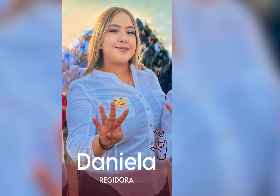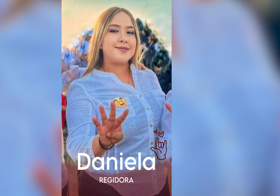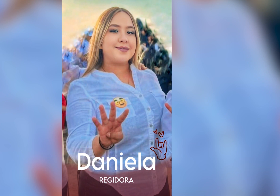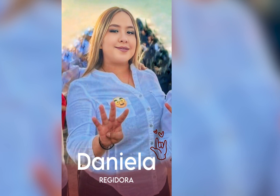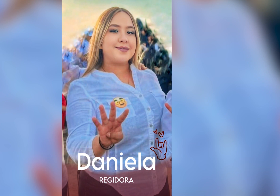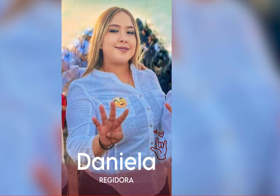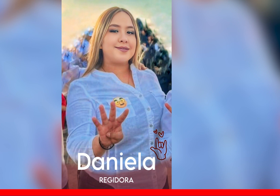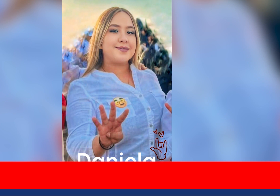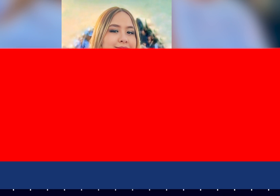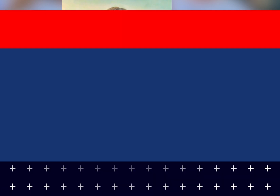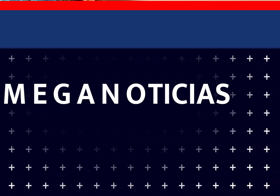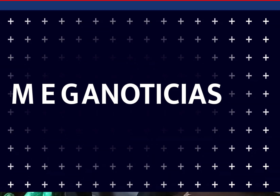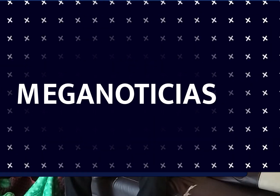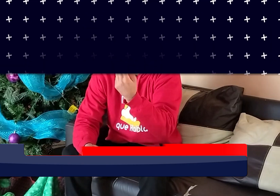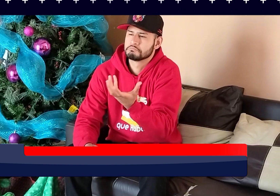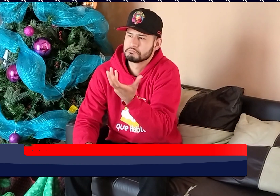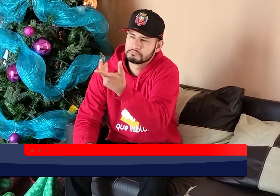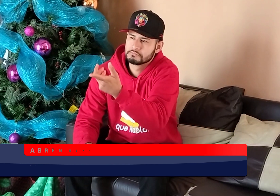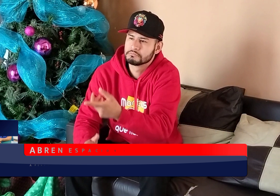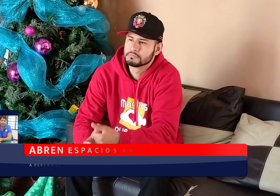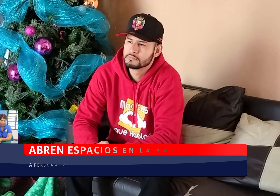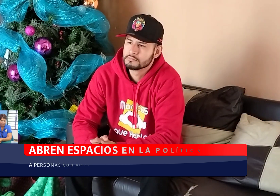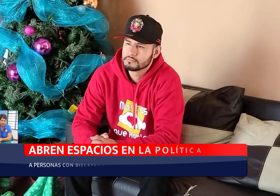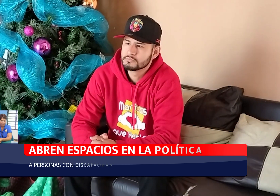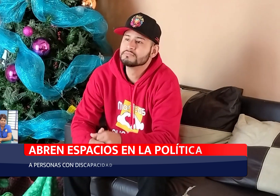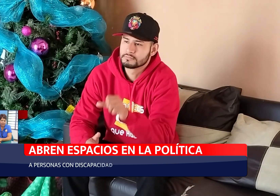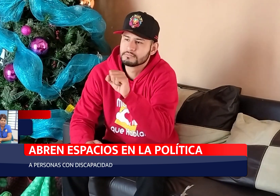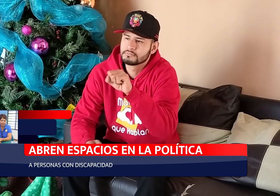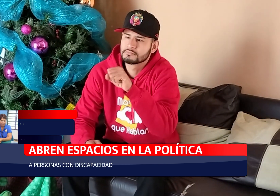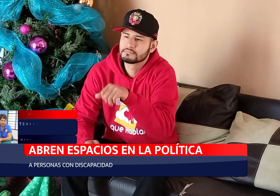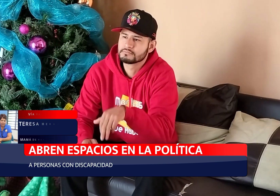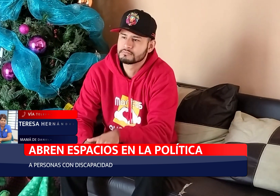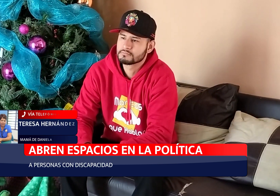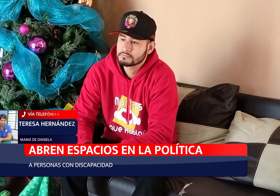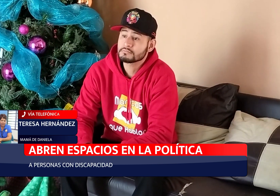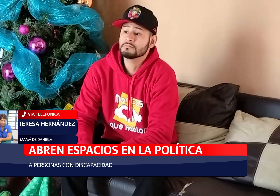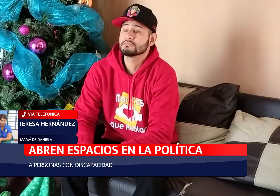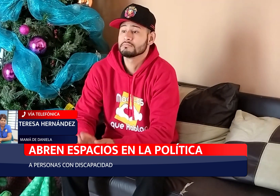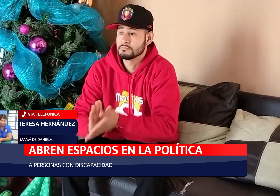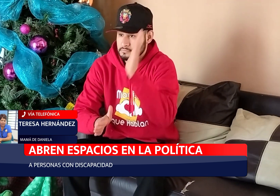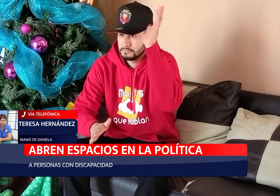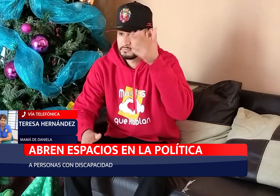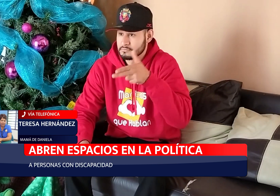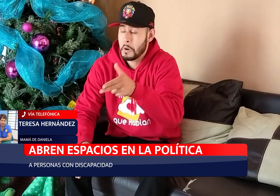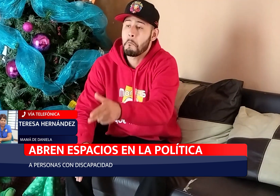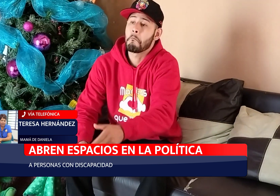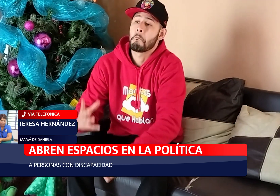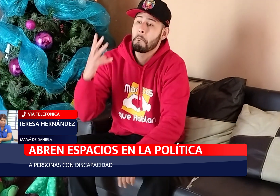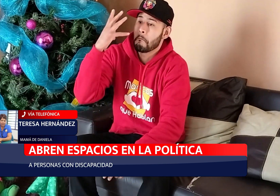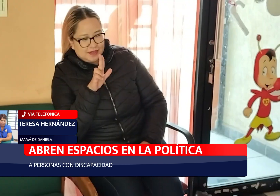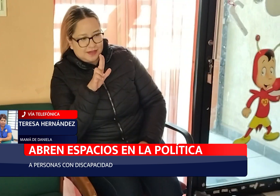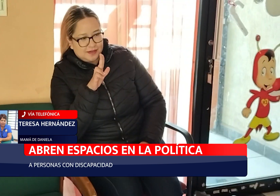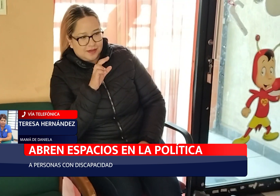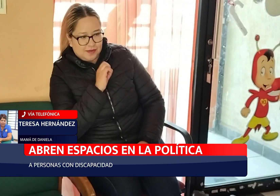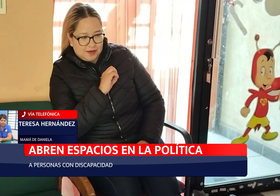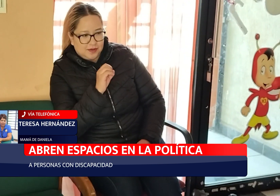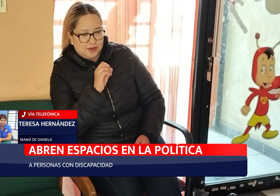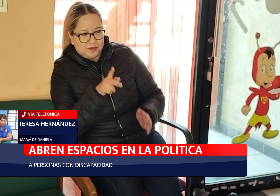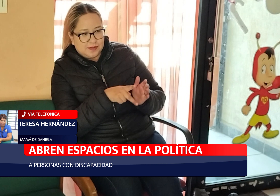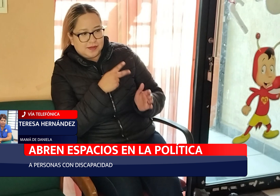este proceso electoral. Hemos logrado mucho con esto de la inclusión, porque al principio estábamos que, ¿será verdad esto de que vaya